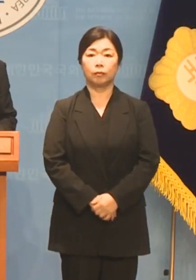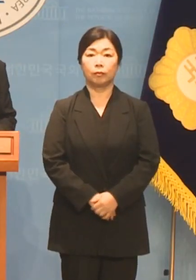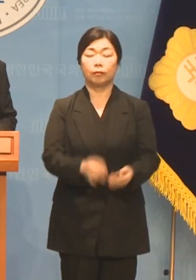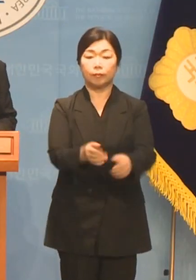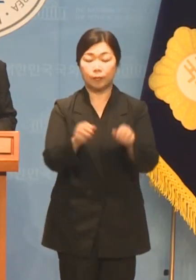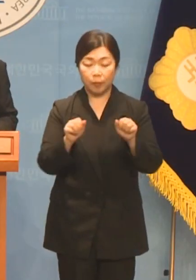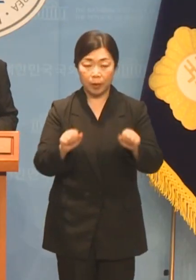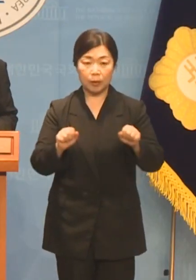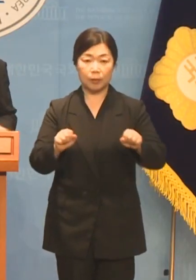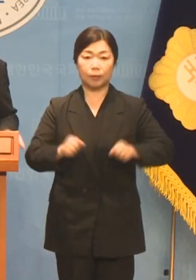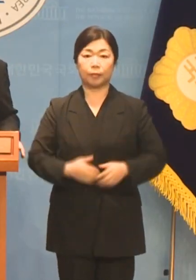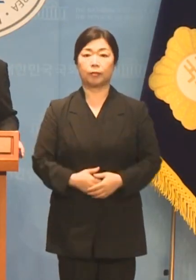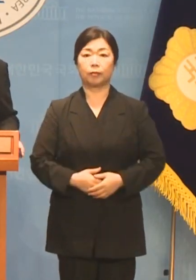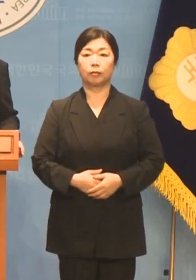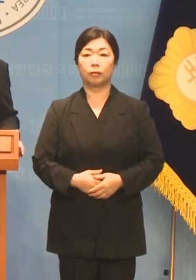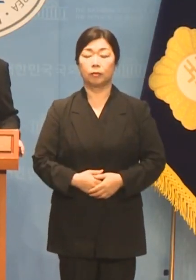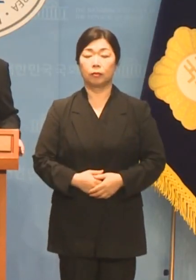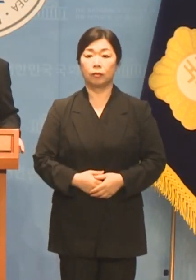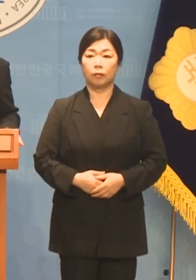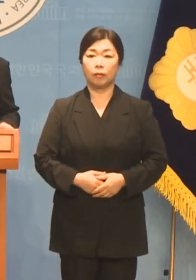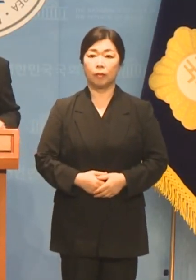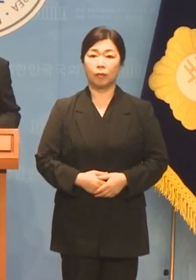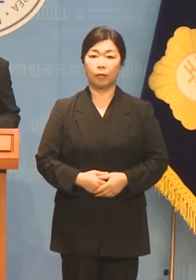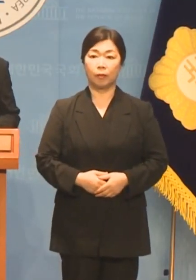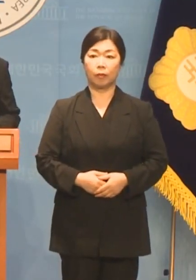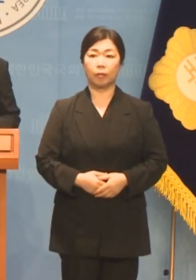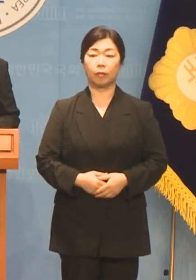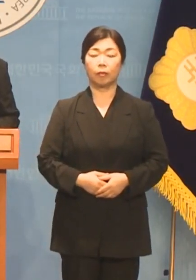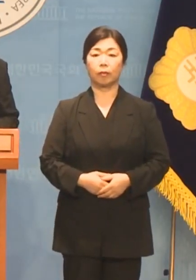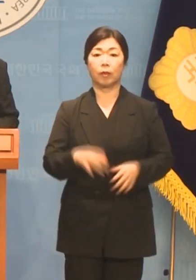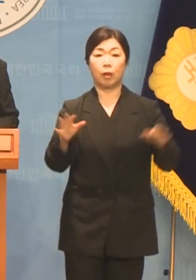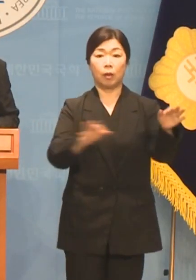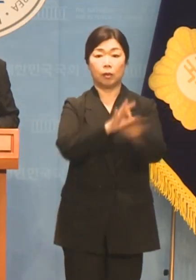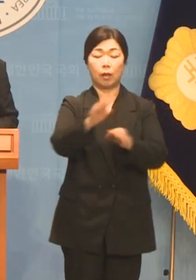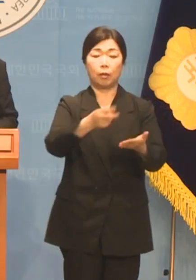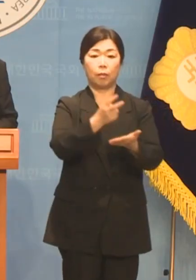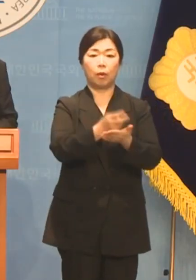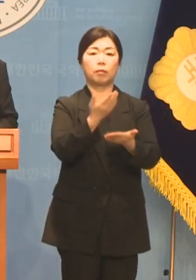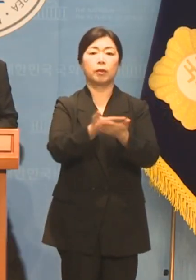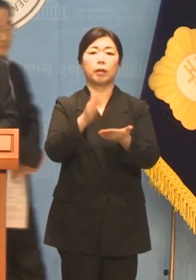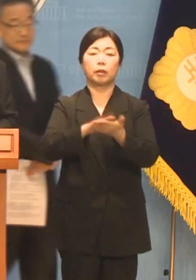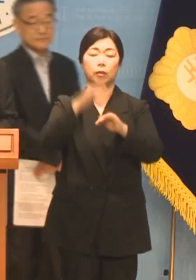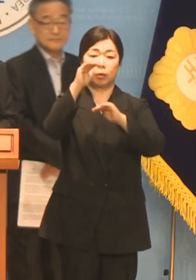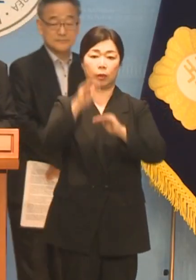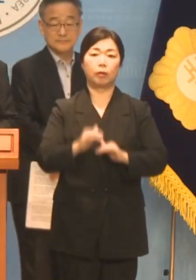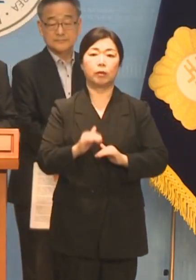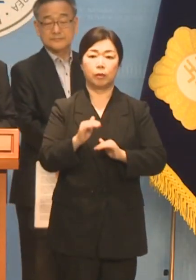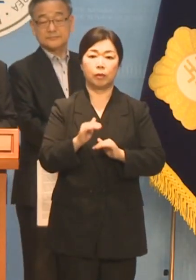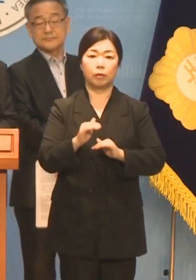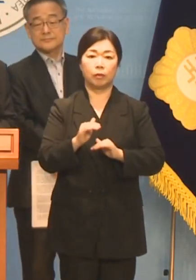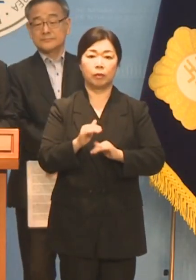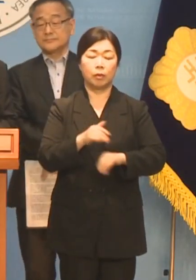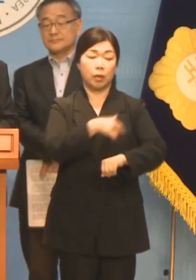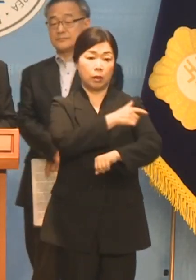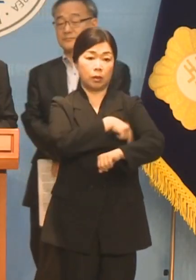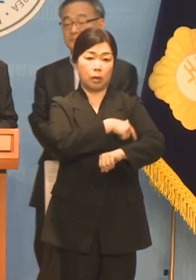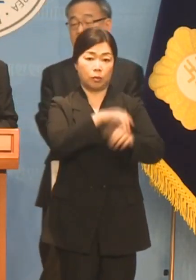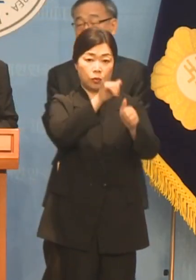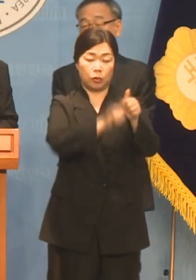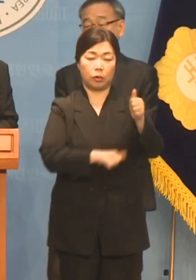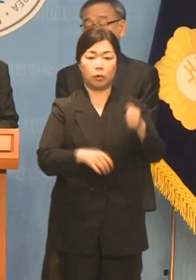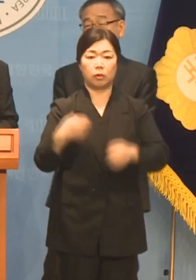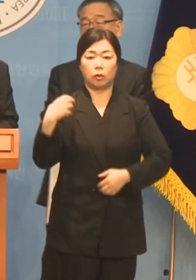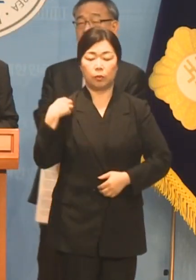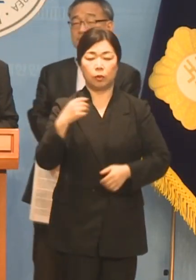예, 안녕하십니까. 지금부터 상법 개정안, 이사의 충실 의무 대상을 확대하는